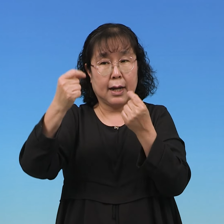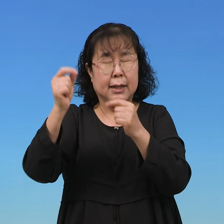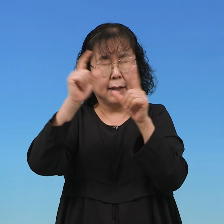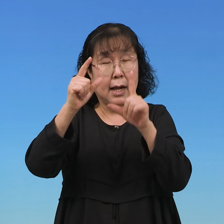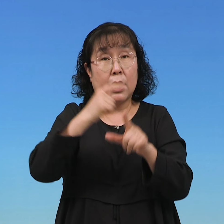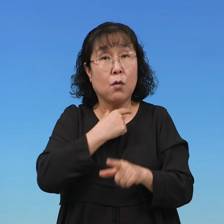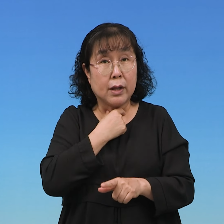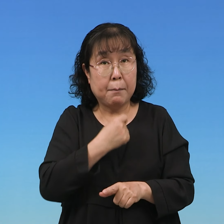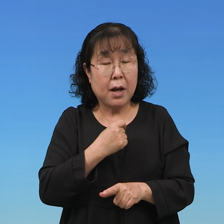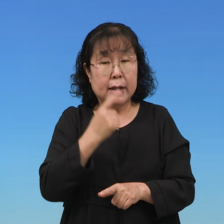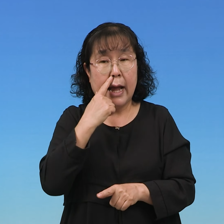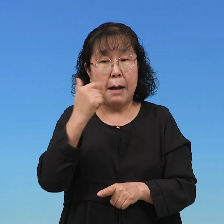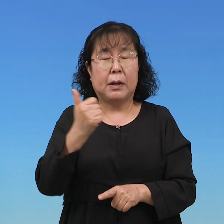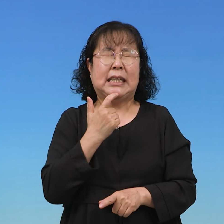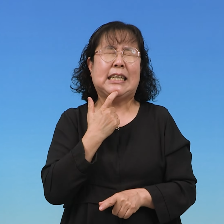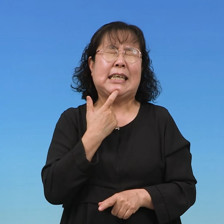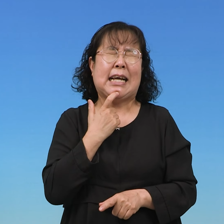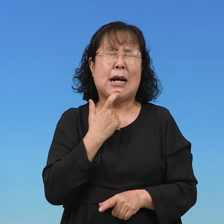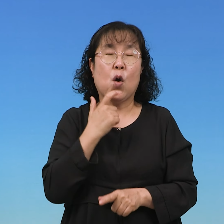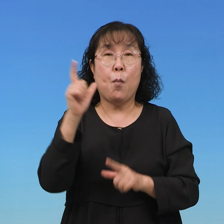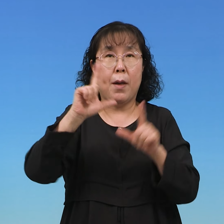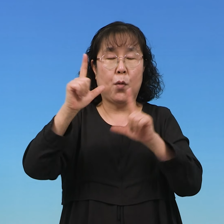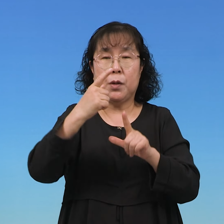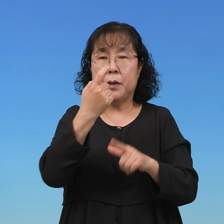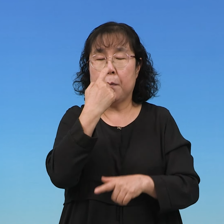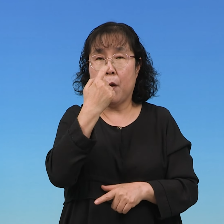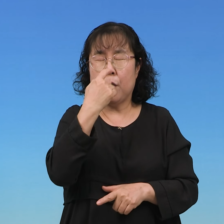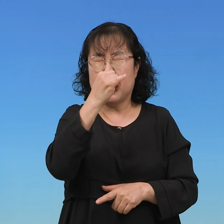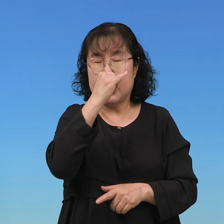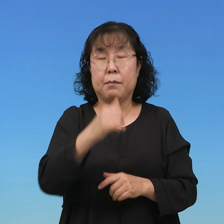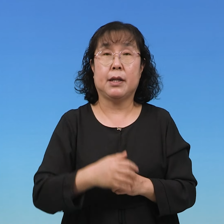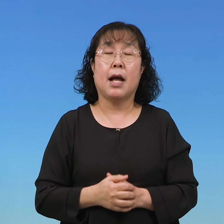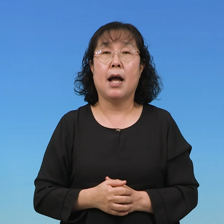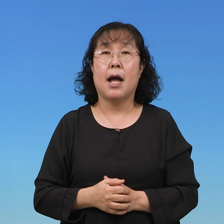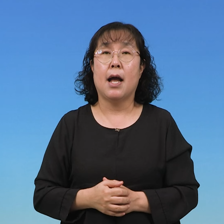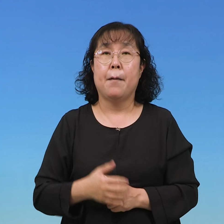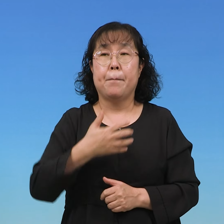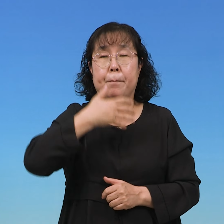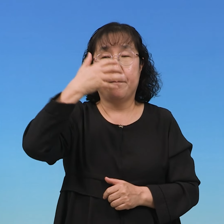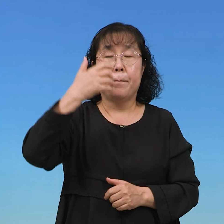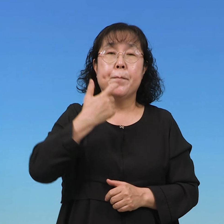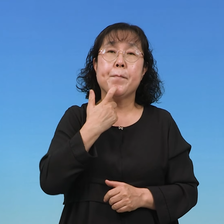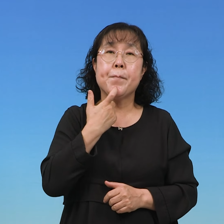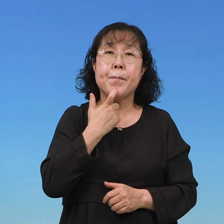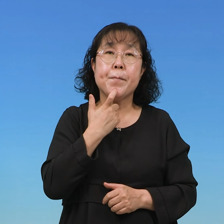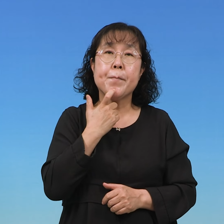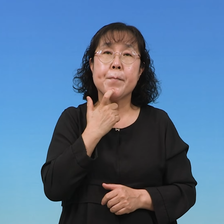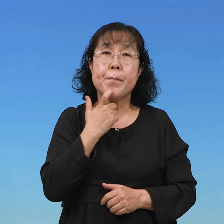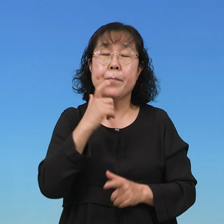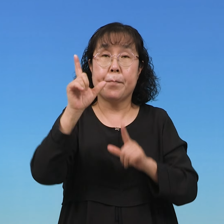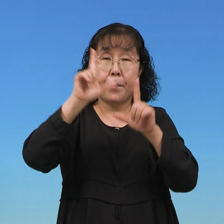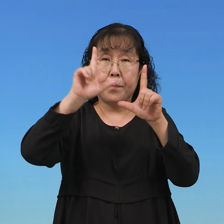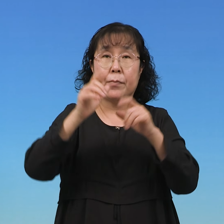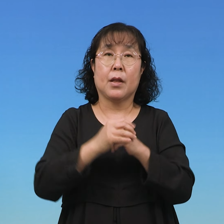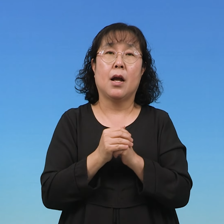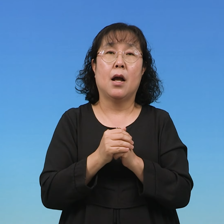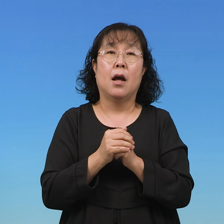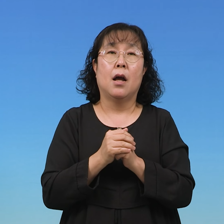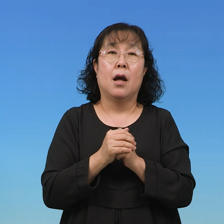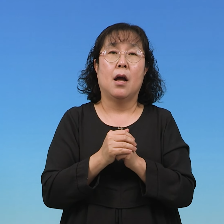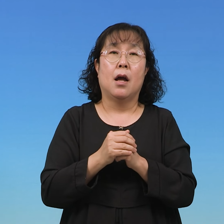원한다면 이번에는 아버지 야곱의 모습에서 우리가 배워야 될 게 있습니다. 이 요셉의 아버지 야곱의 모습에서